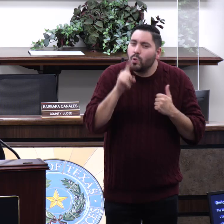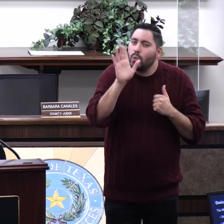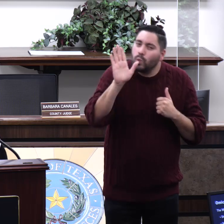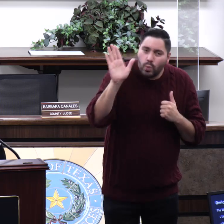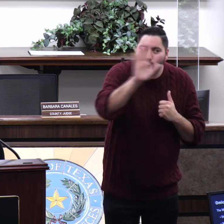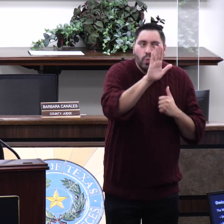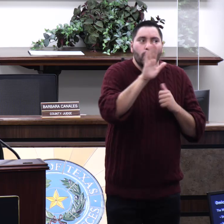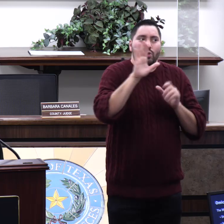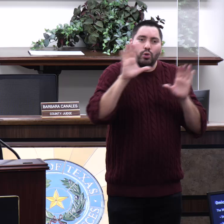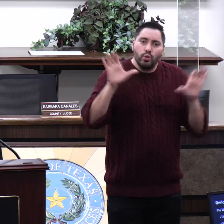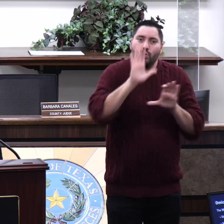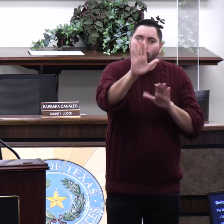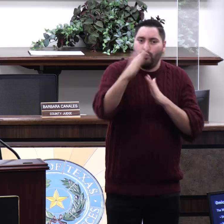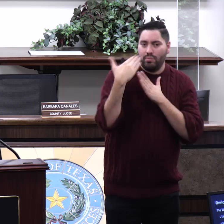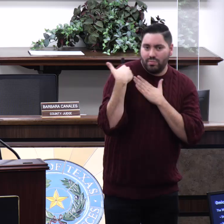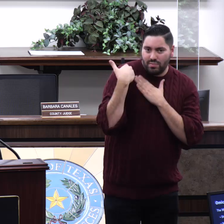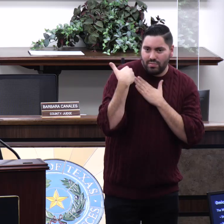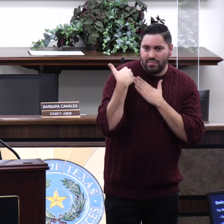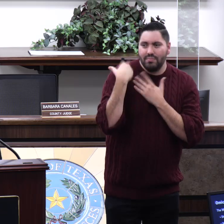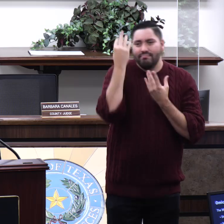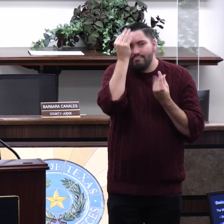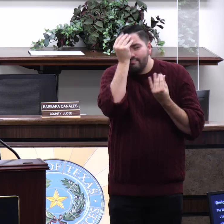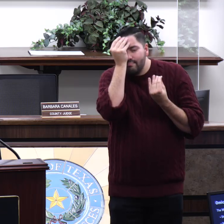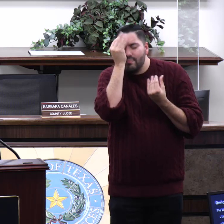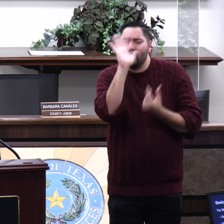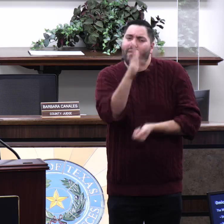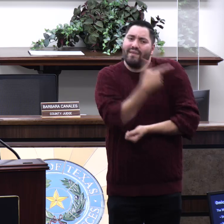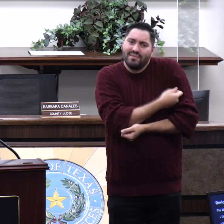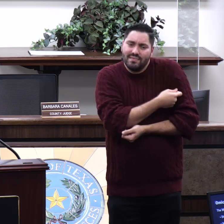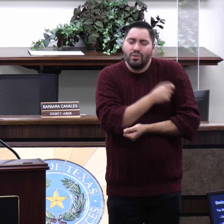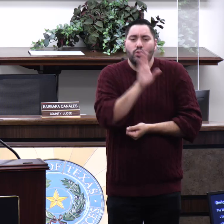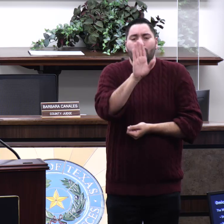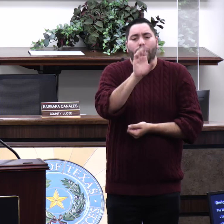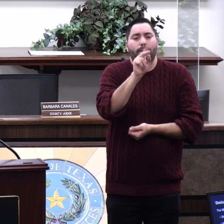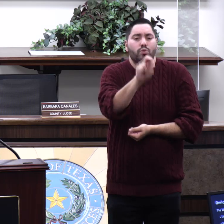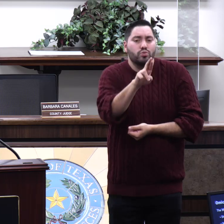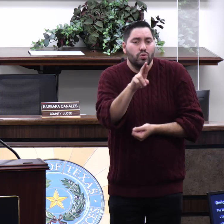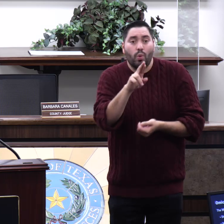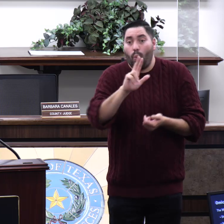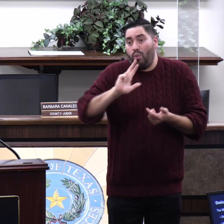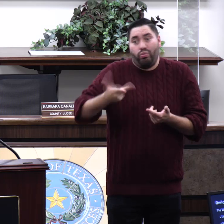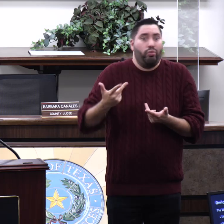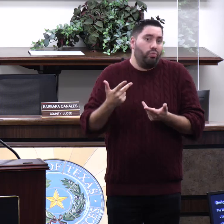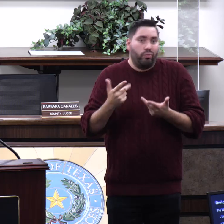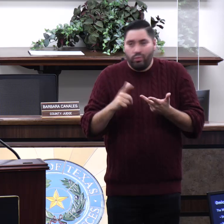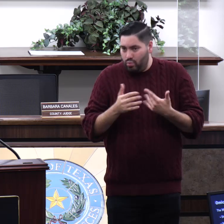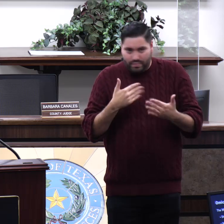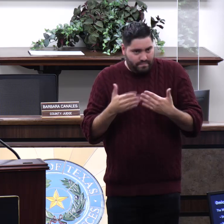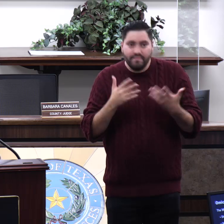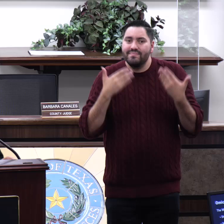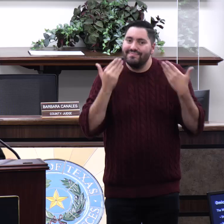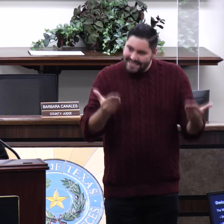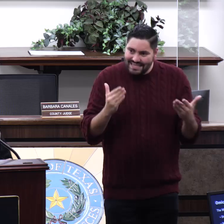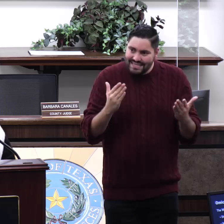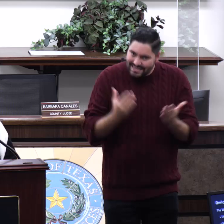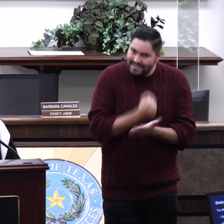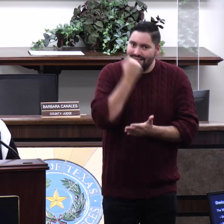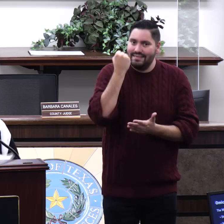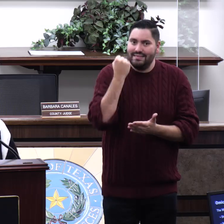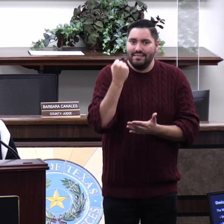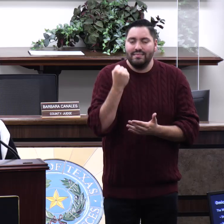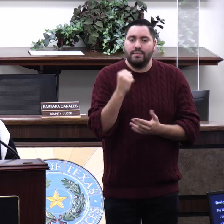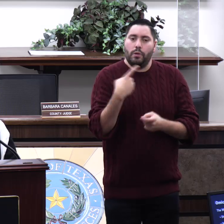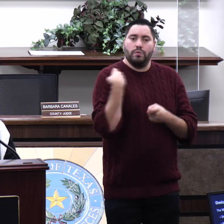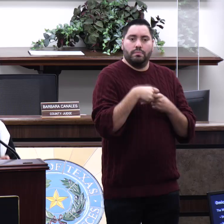part and consider getting your vaccination, your booster shot, or your third dose. Thank you very much.